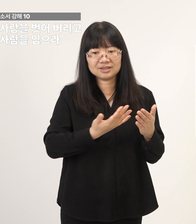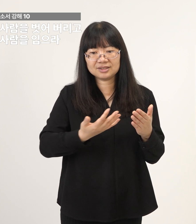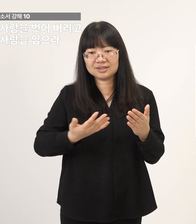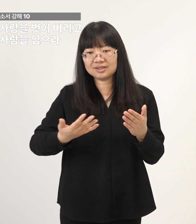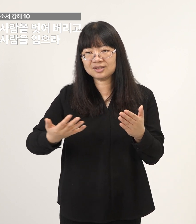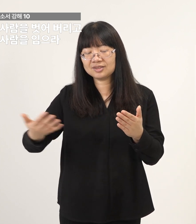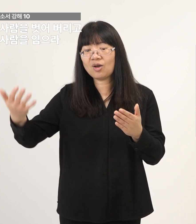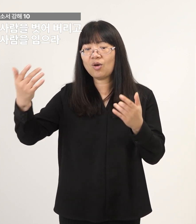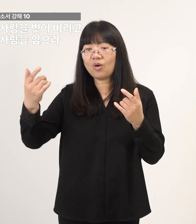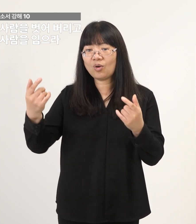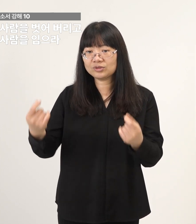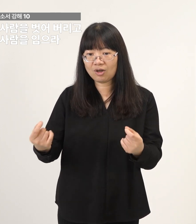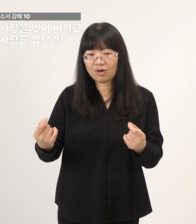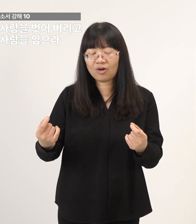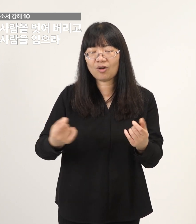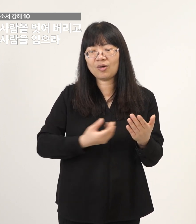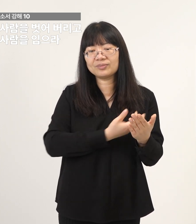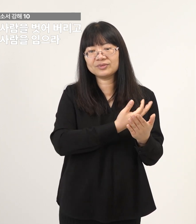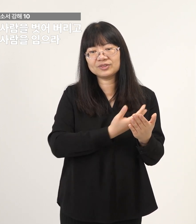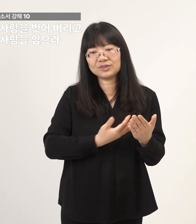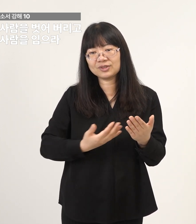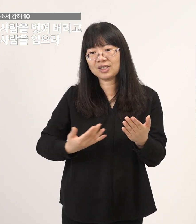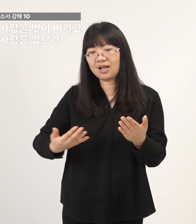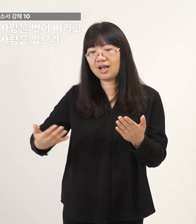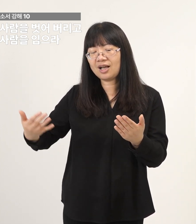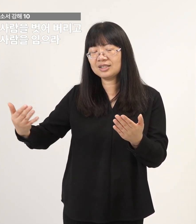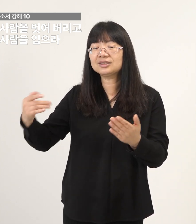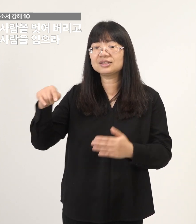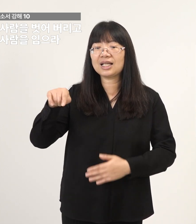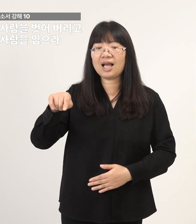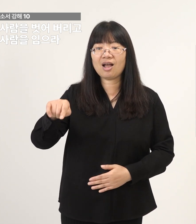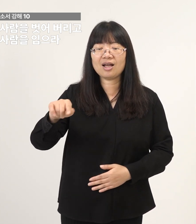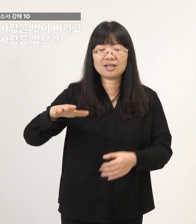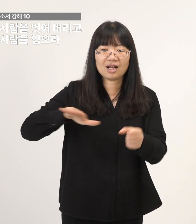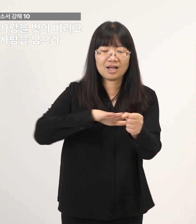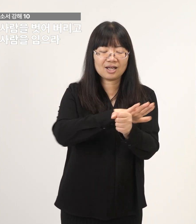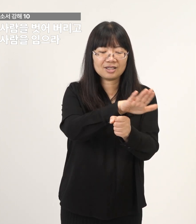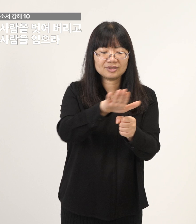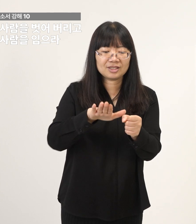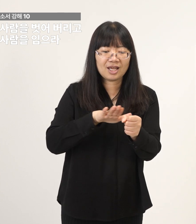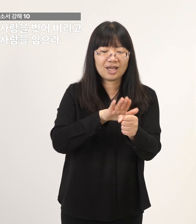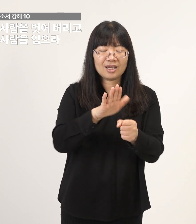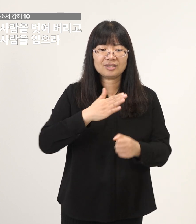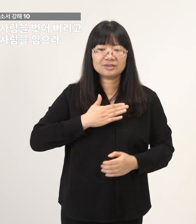강같이 흐르고 그 사랑